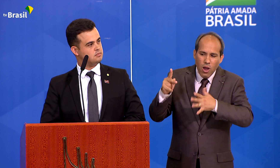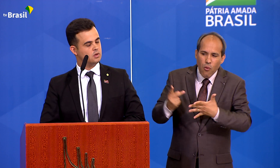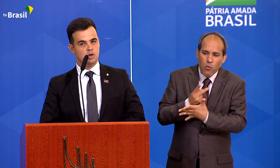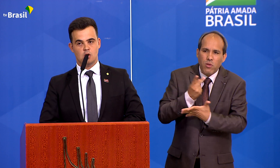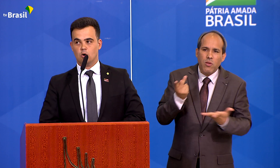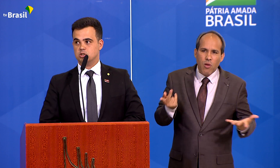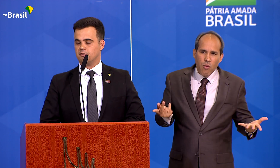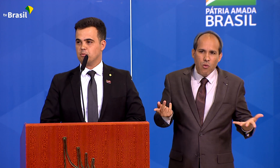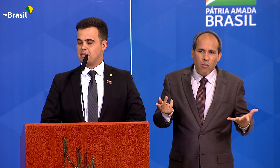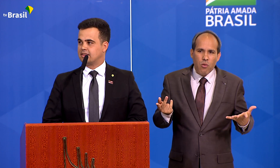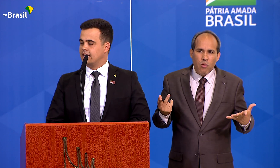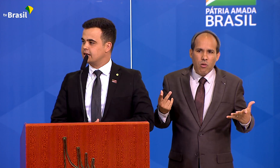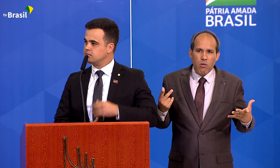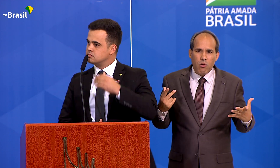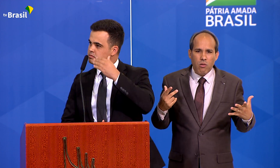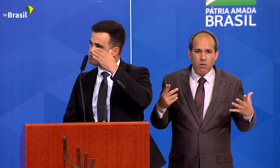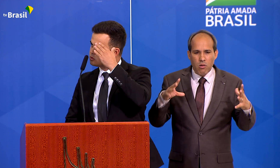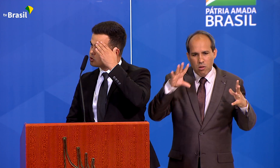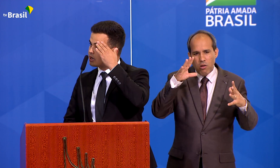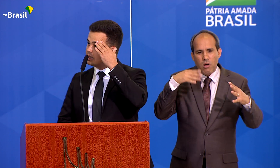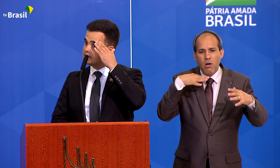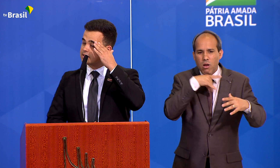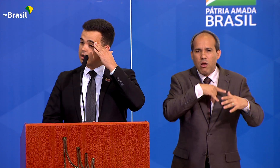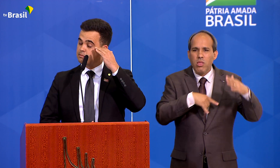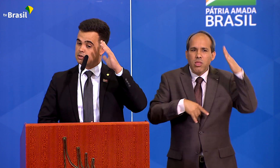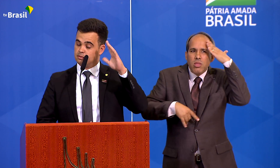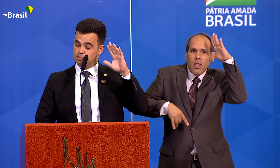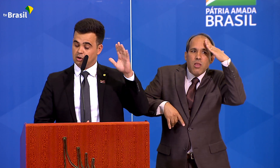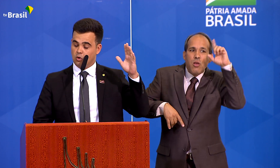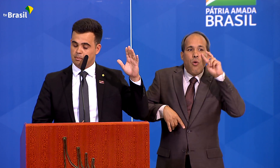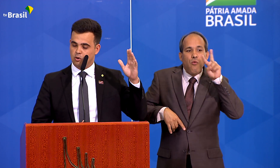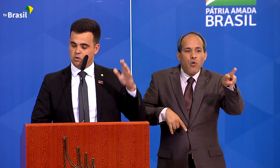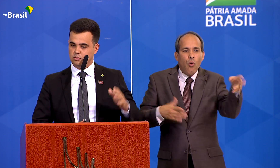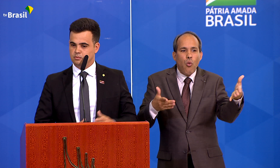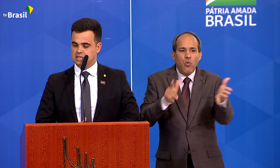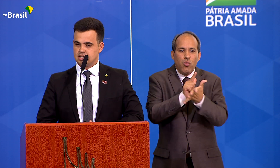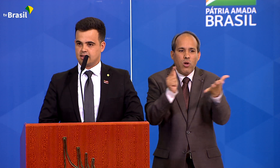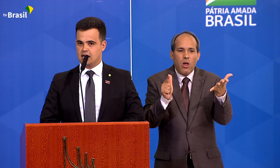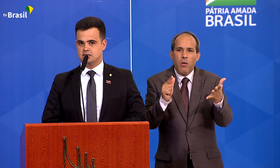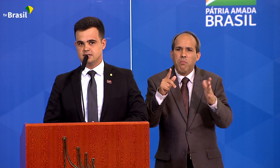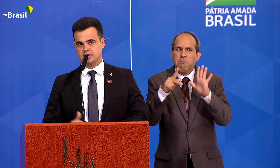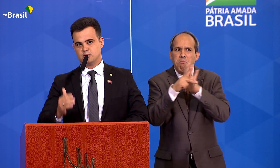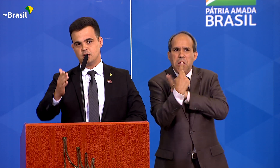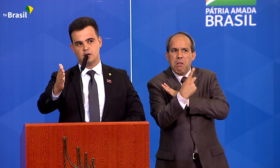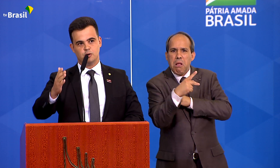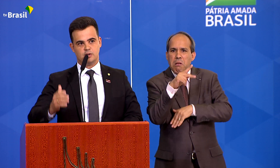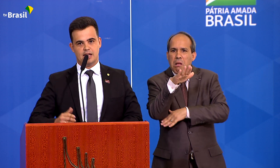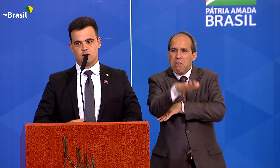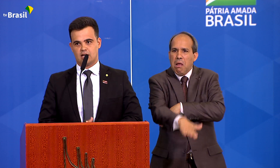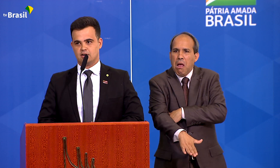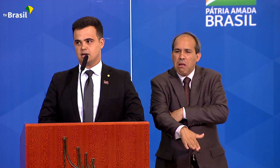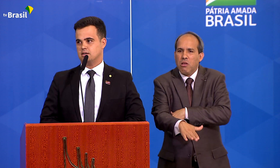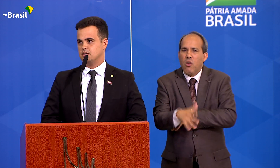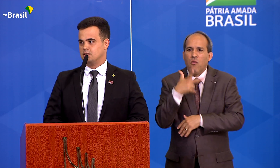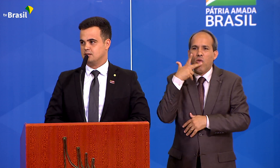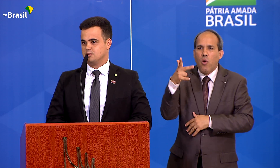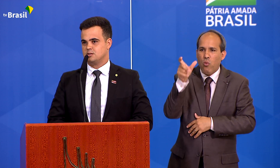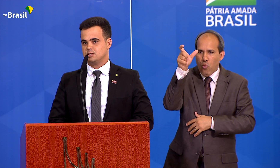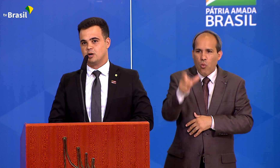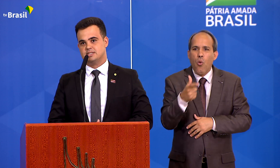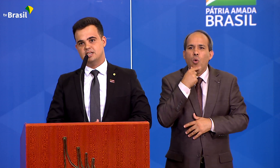isso e hoje eu vi uma matéria que o jornalista publicou há pouco no início da tarde dizendo que o Daniel